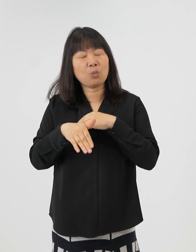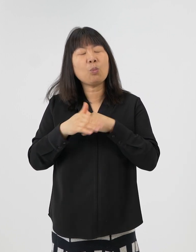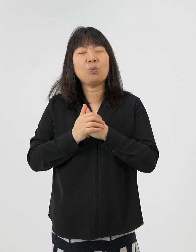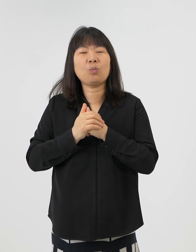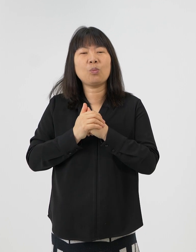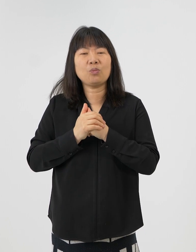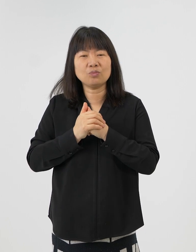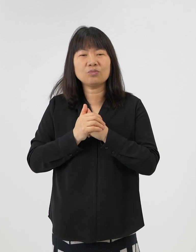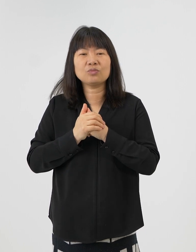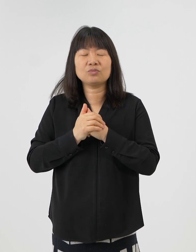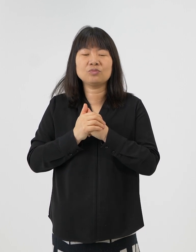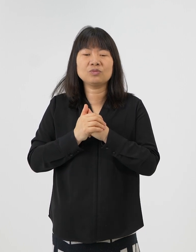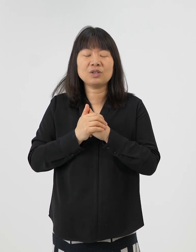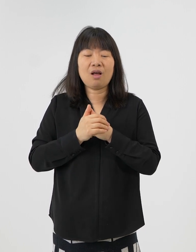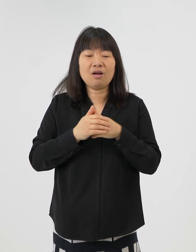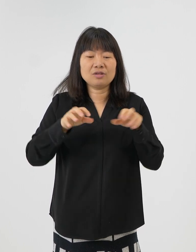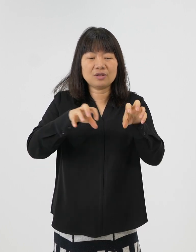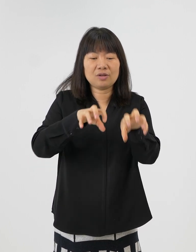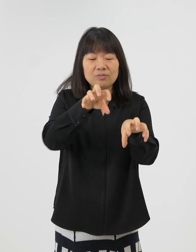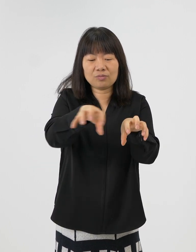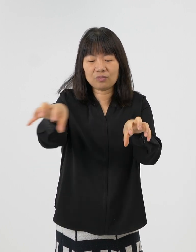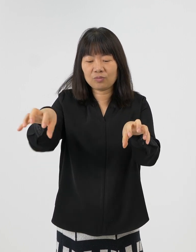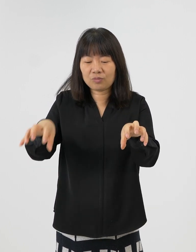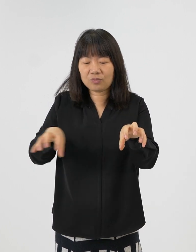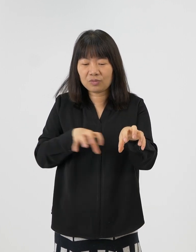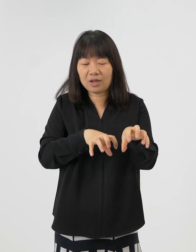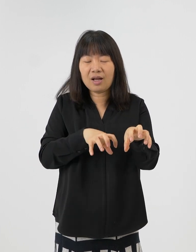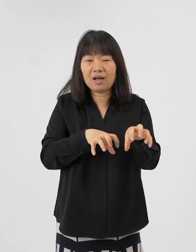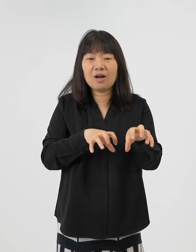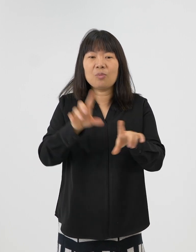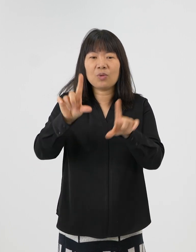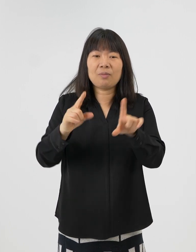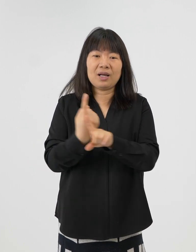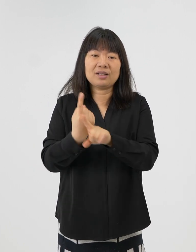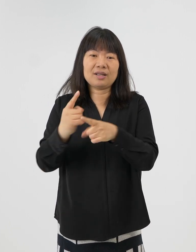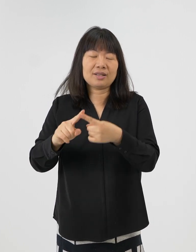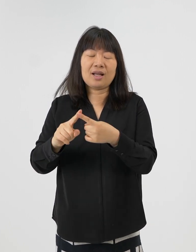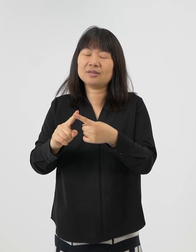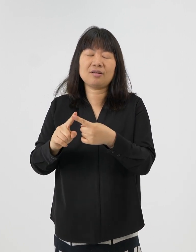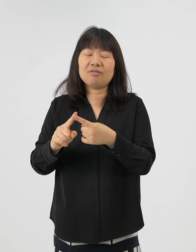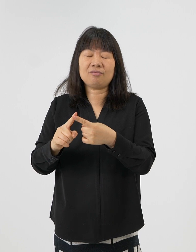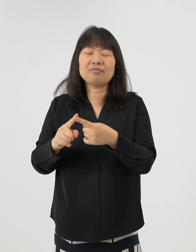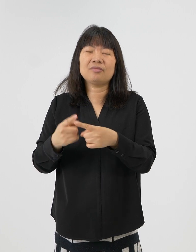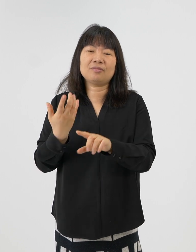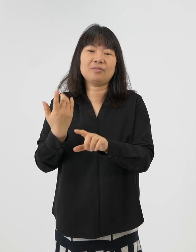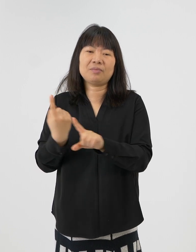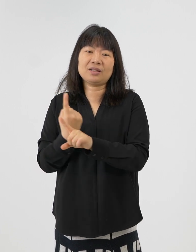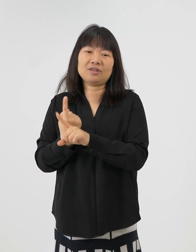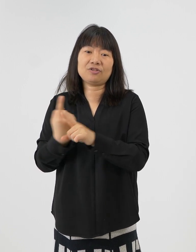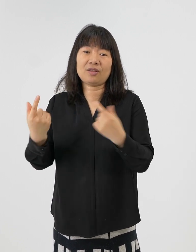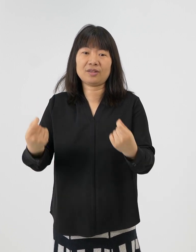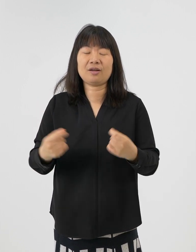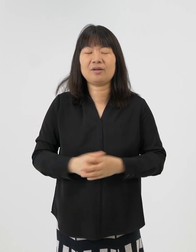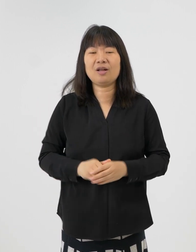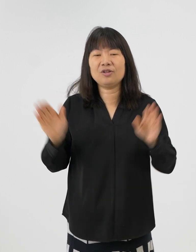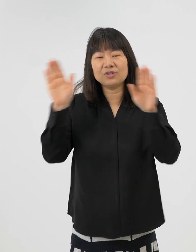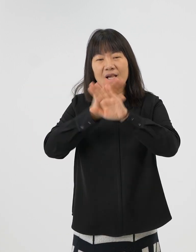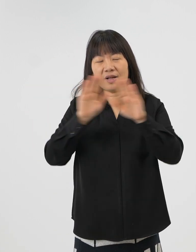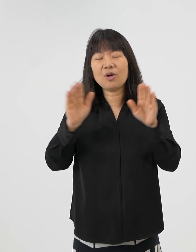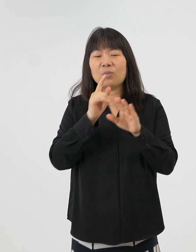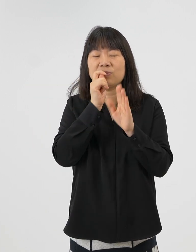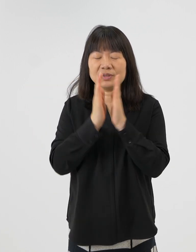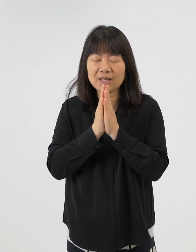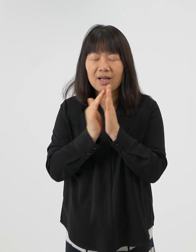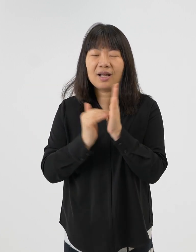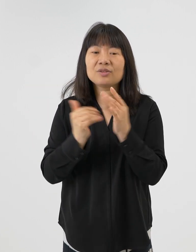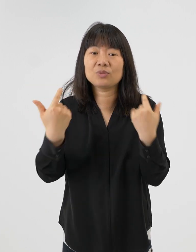맛이 달라지잖아요. 그러니까 주야로 묵상하는도다. 이 하나님의 말씀이 우리